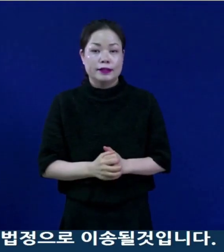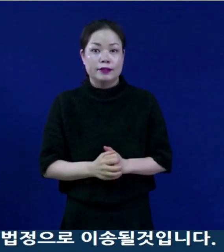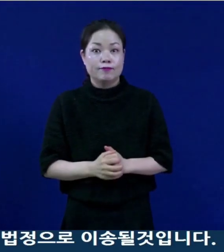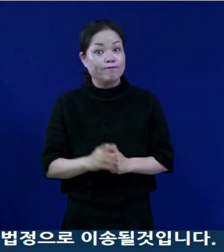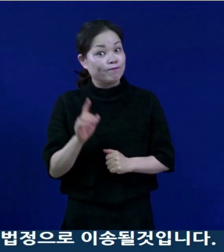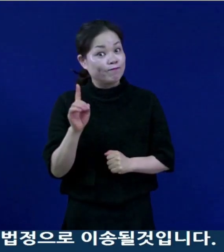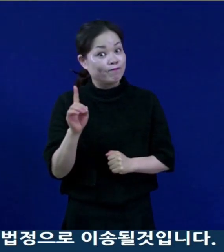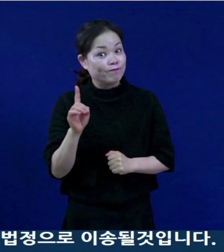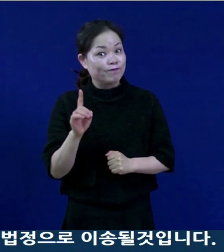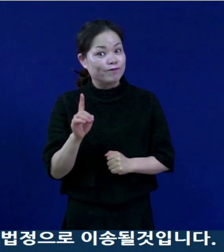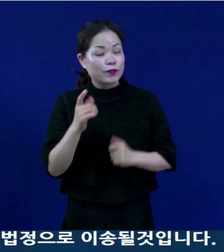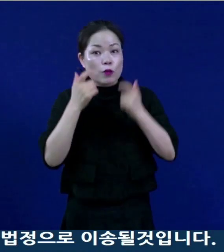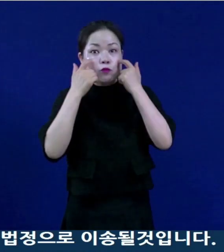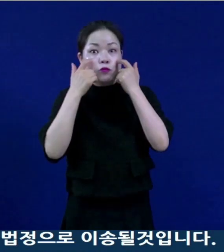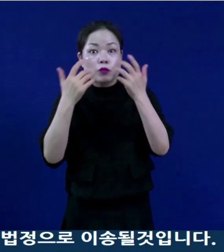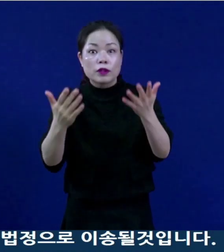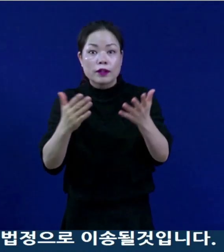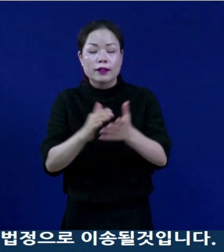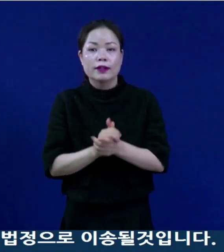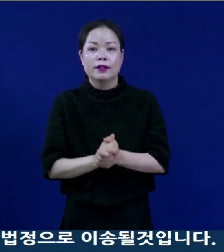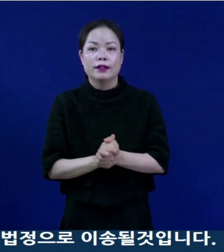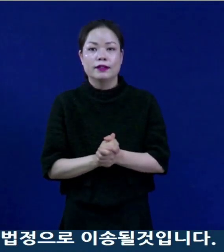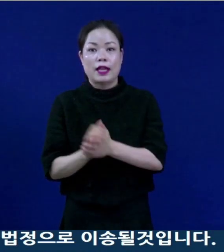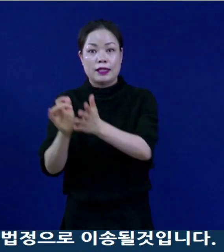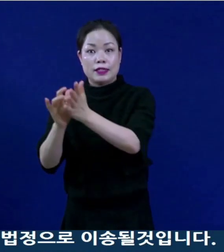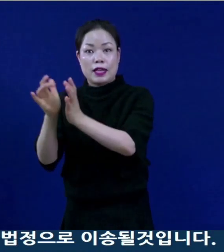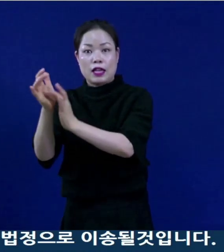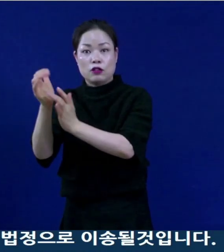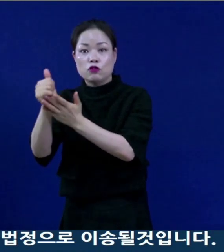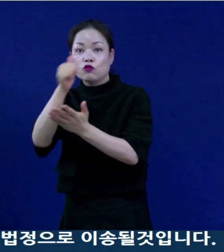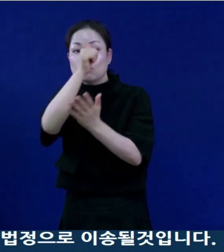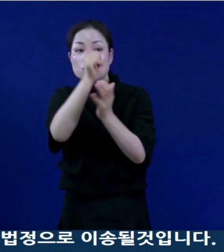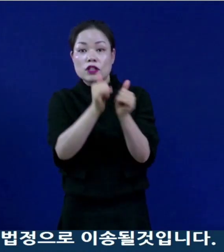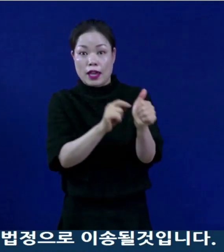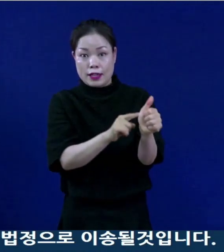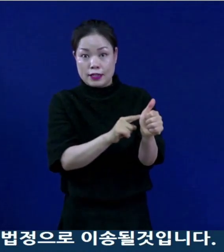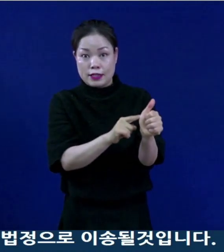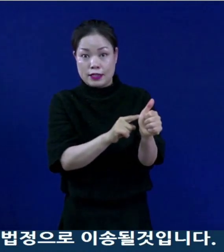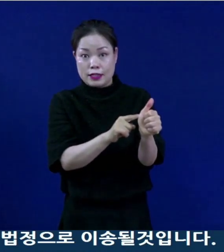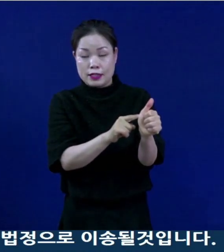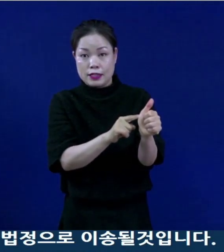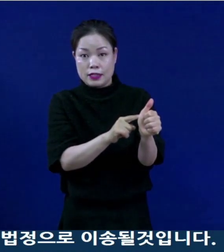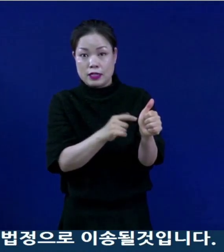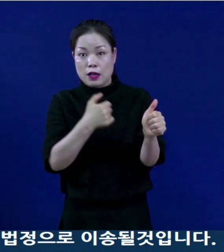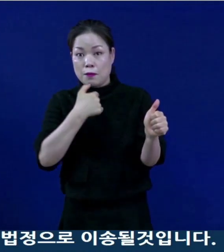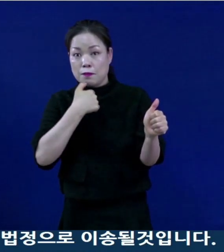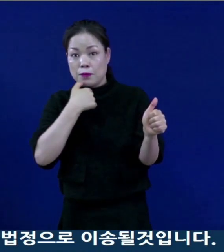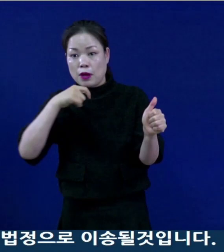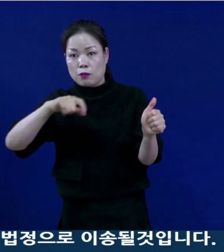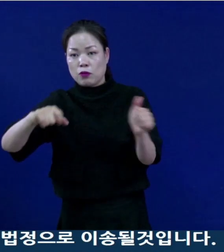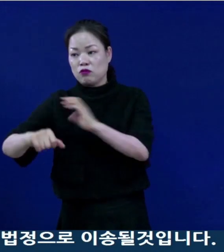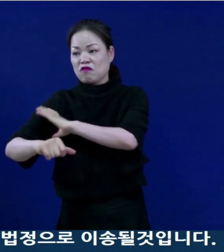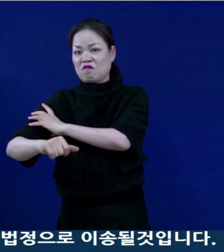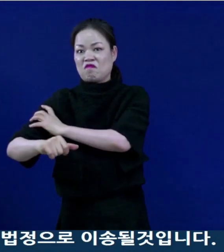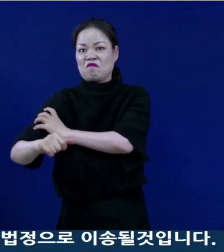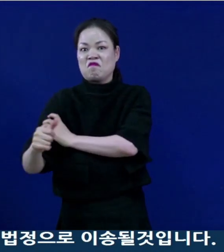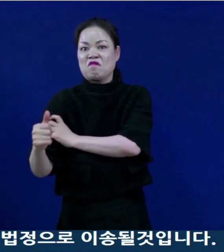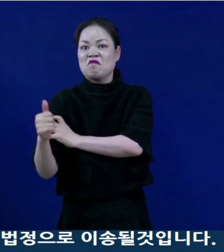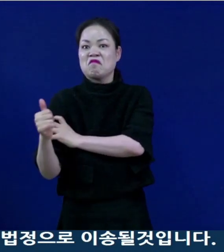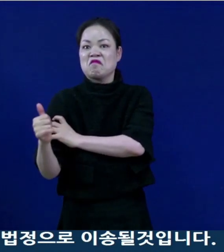하나 분명한 것은 예수님은 죄인입니다. 빌라도는 보통 권세자가 아닙니다.